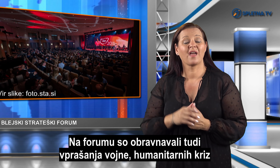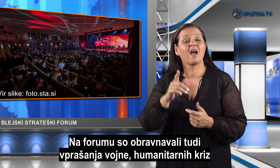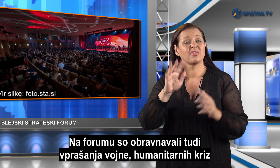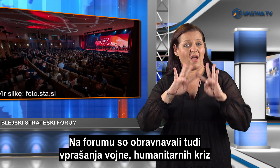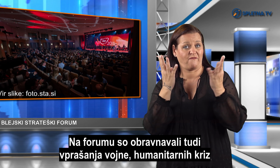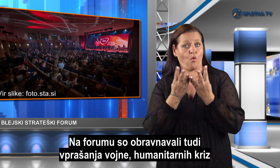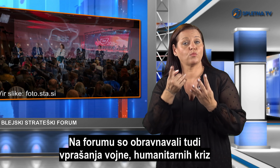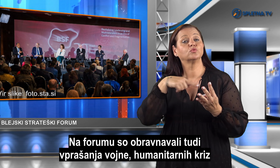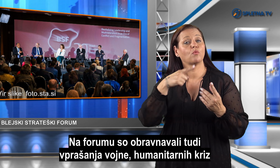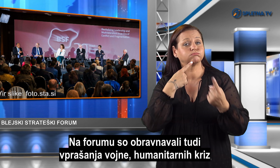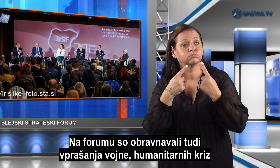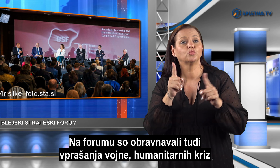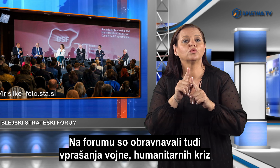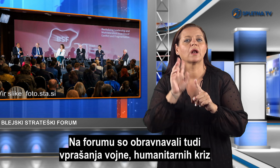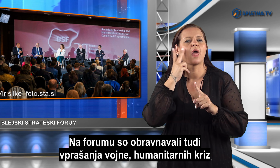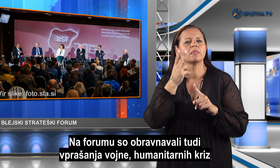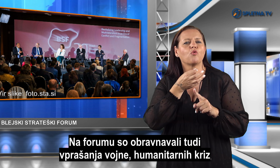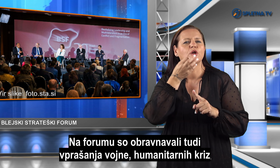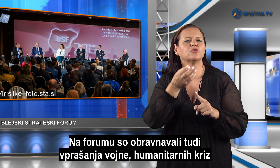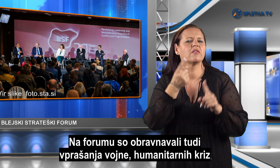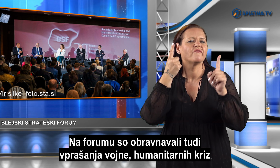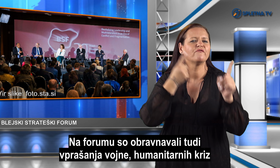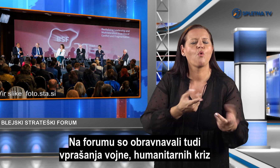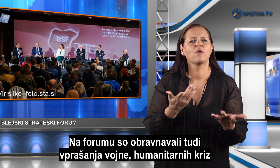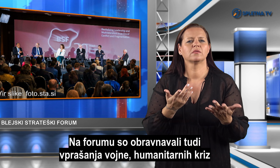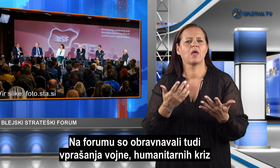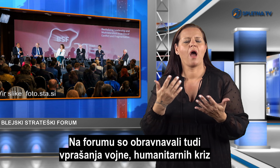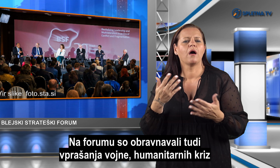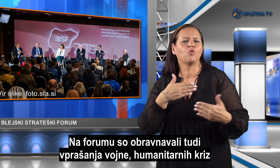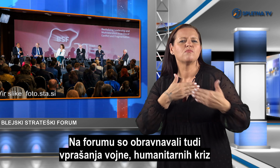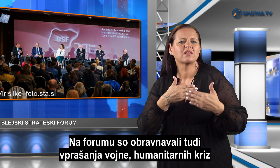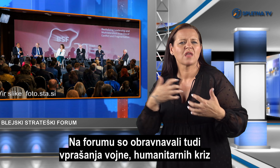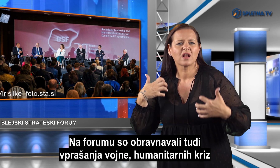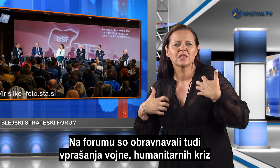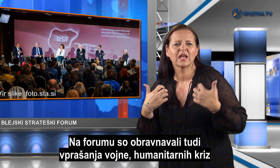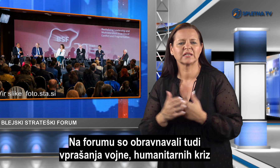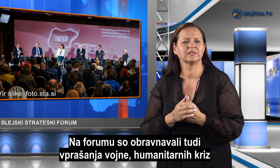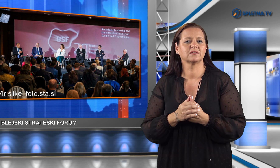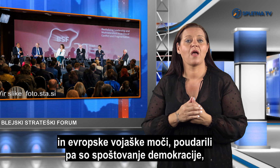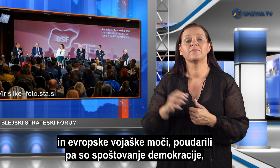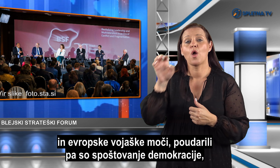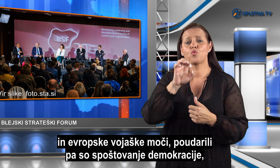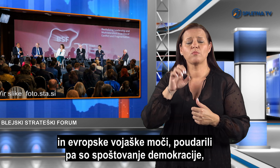Na forumu so obravnavali tudi vprašanja vojne, humanitarnih kriz in evropske vojaške